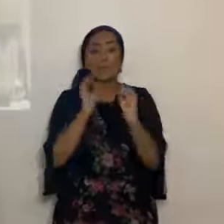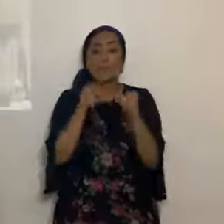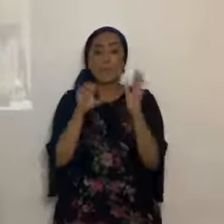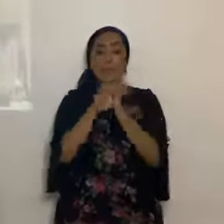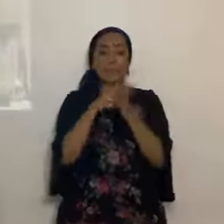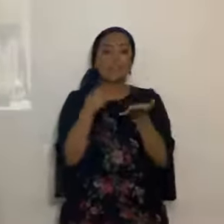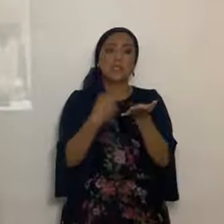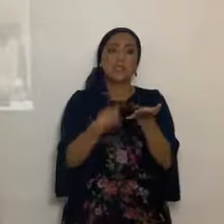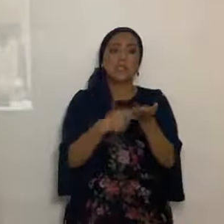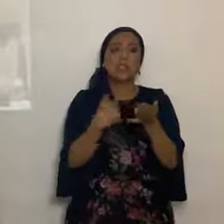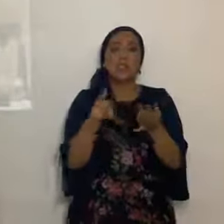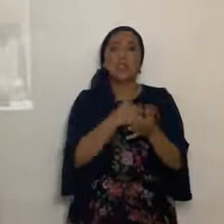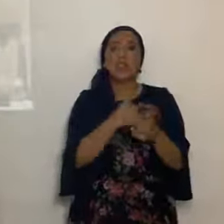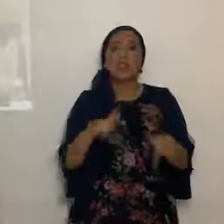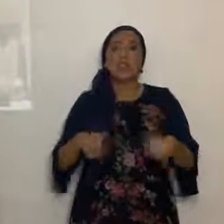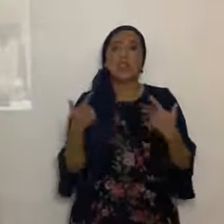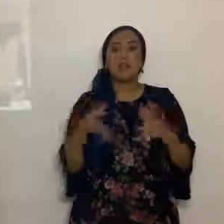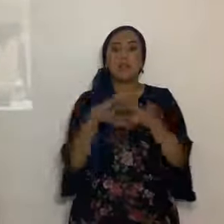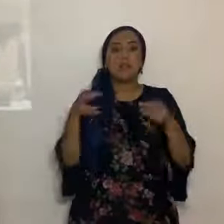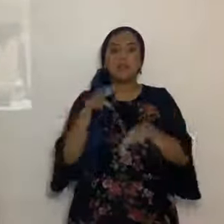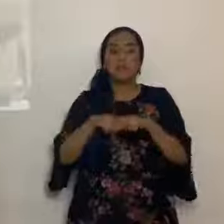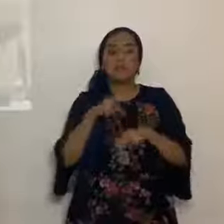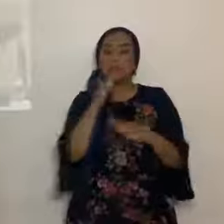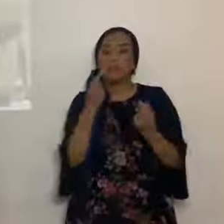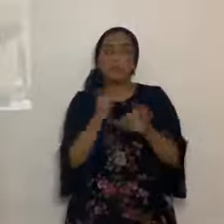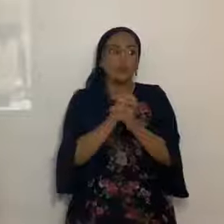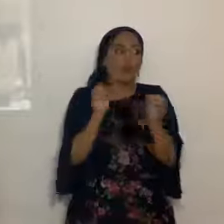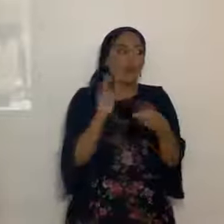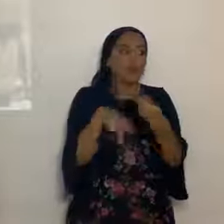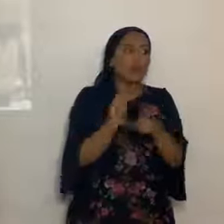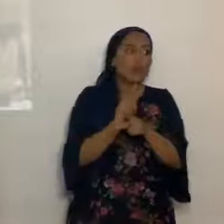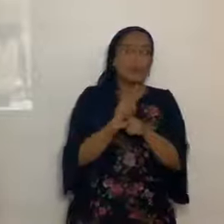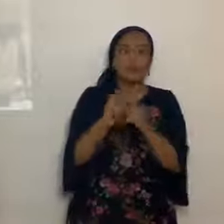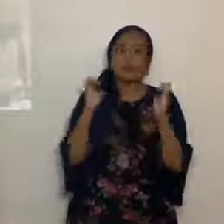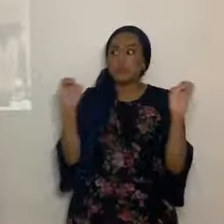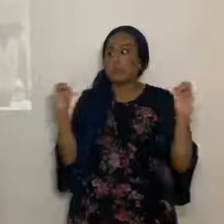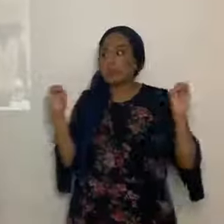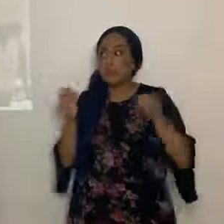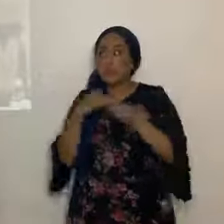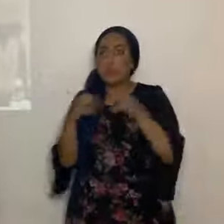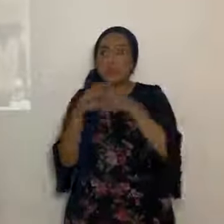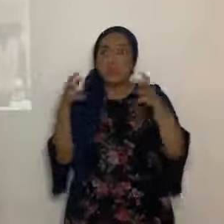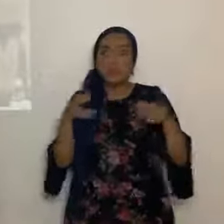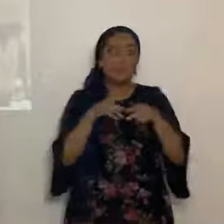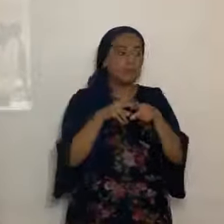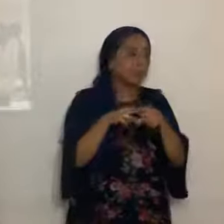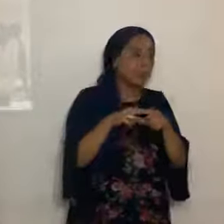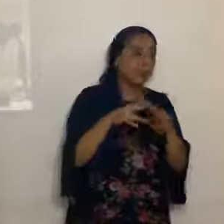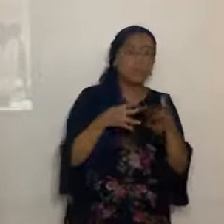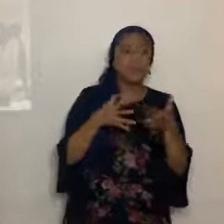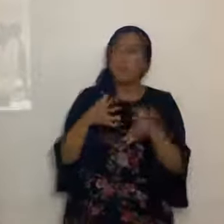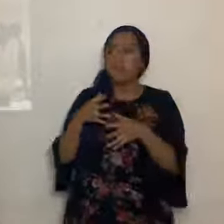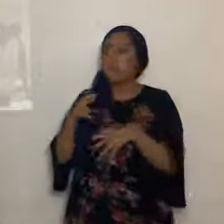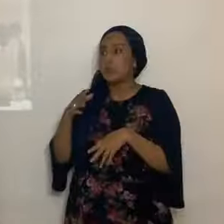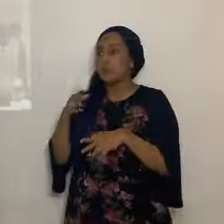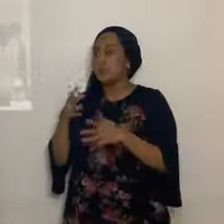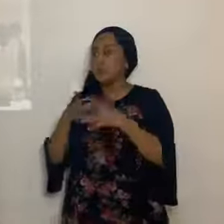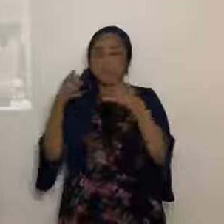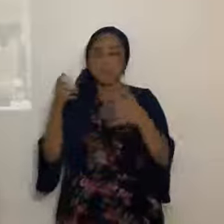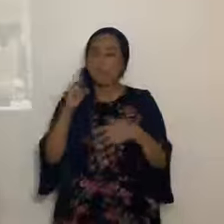que a veces llevamos una vida muy sedentaria y no hacemos nada de ejercicio y comemos de más. Tanto sal, grasas, azúcar, no, tenemos